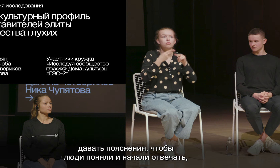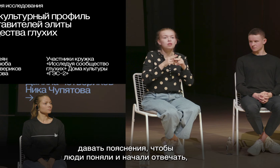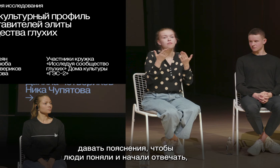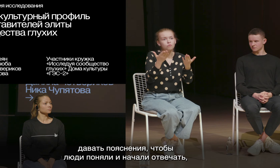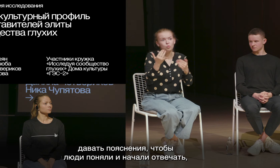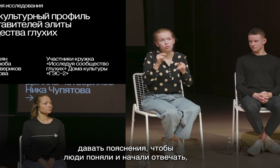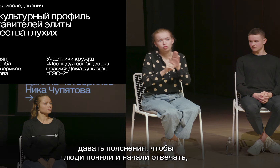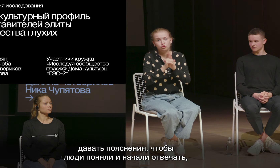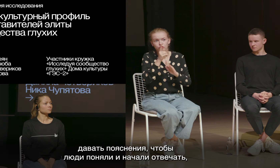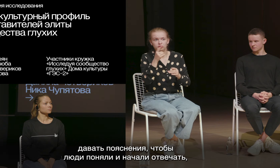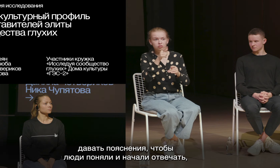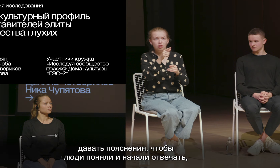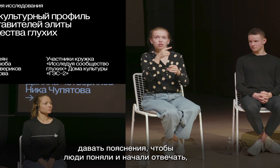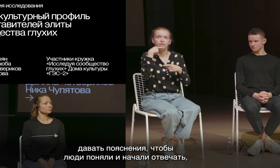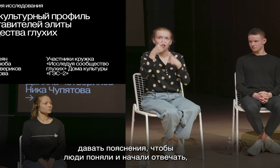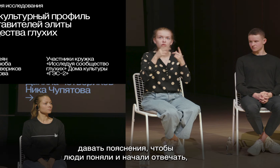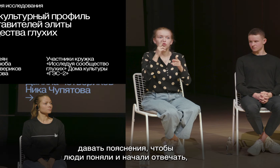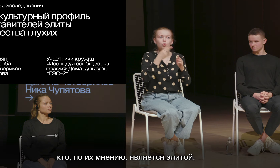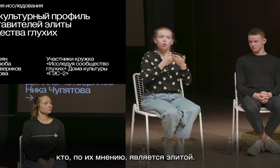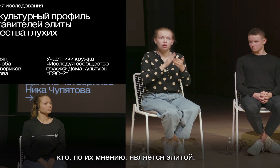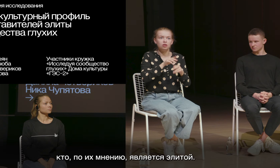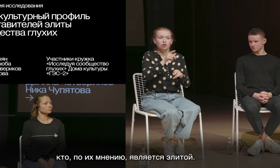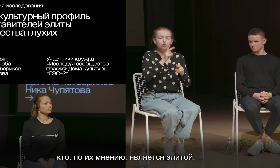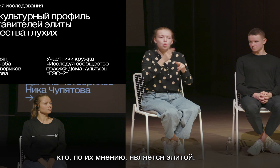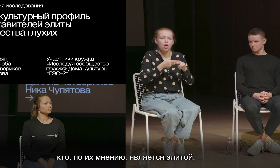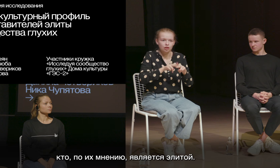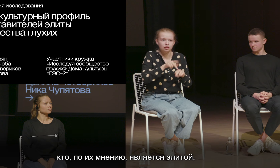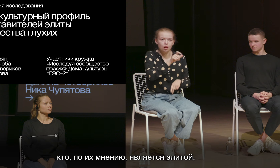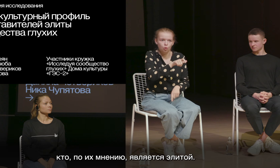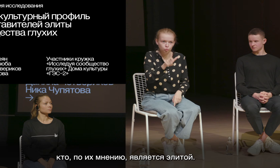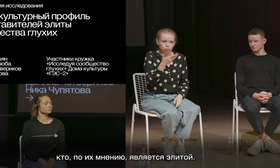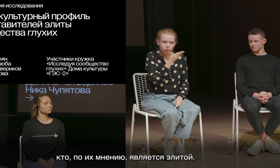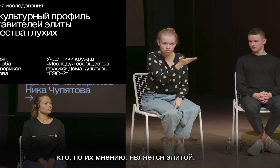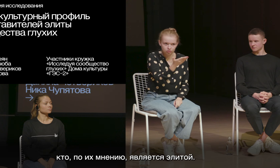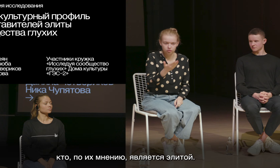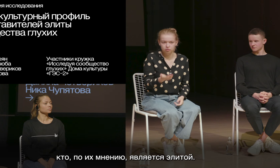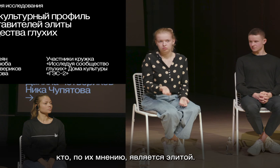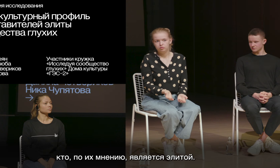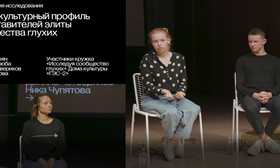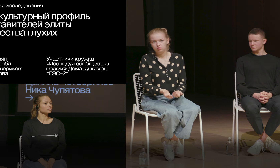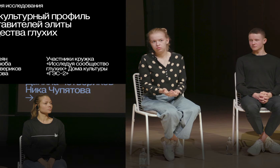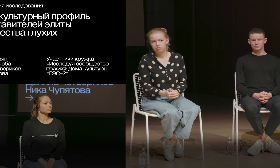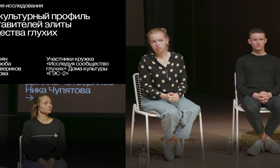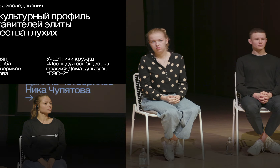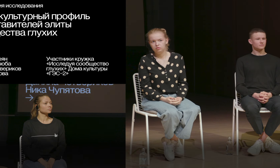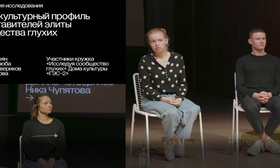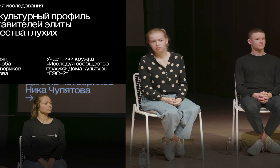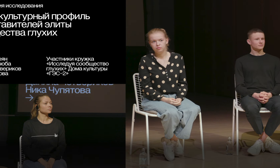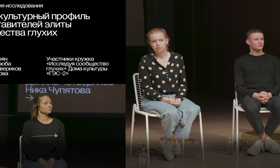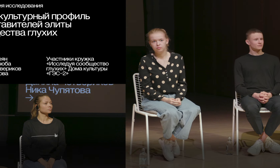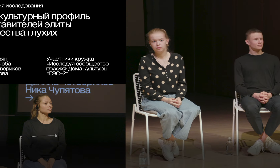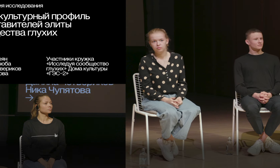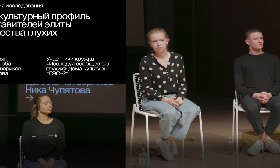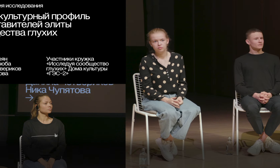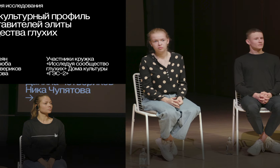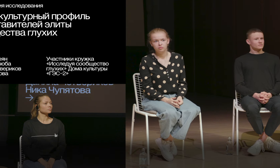понимание, вот тогда мы начали давать пояснения и указывали на расшифровку этого понятия, кто подразумевается под